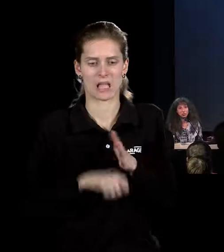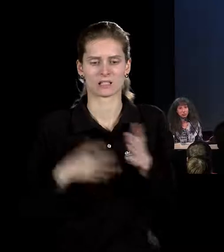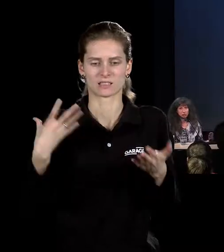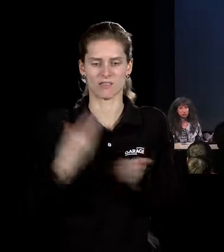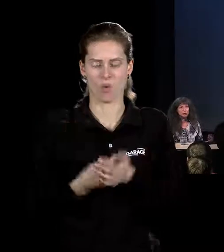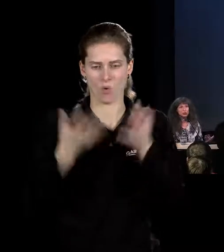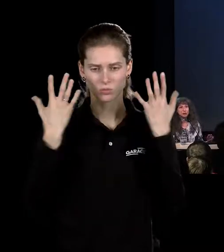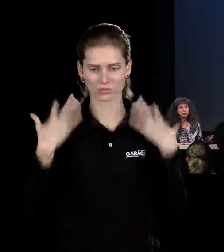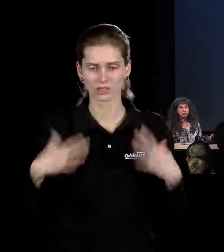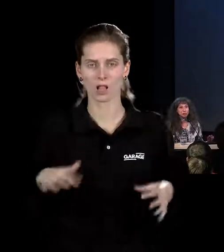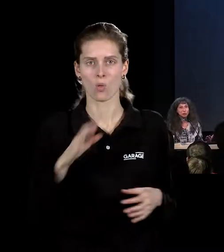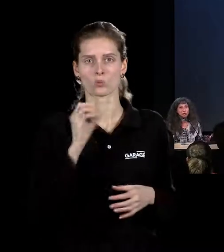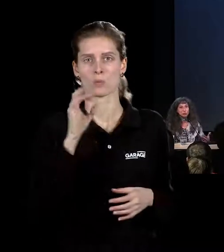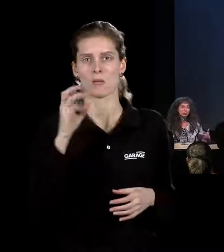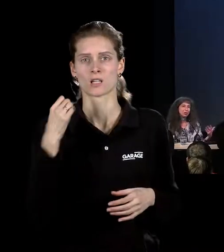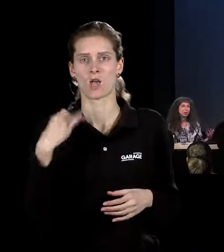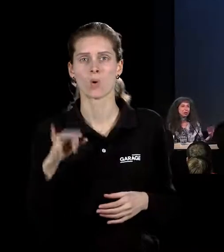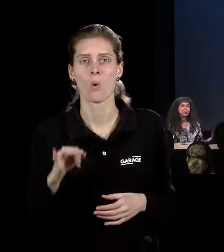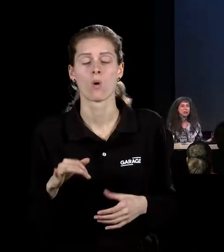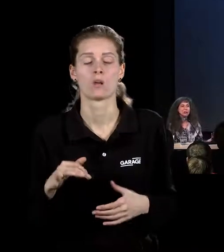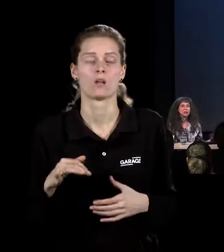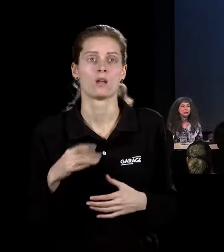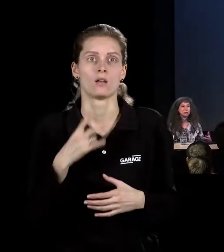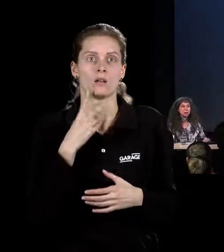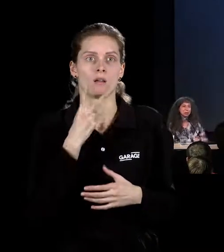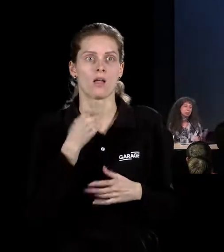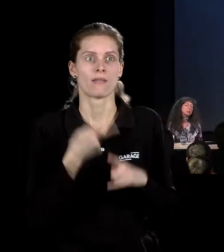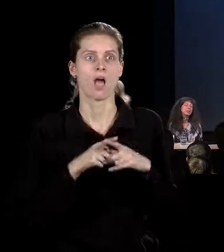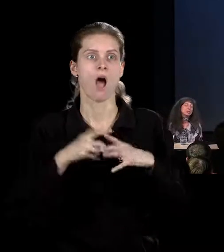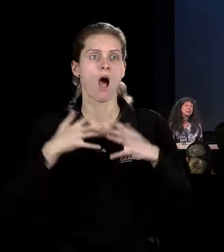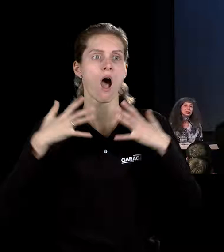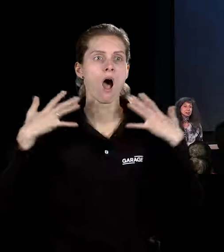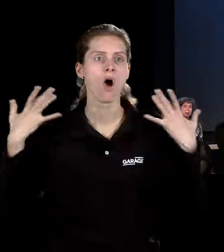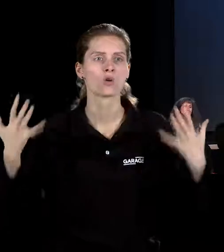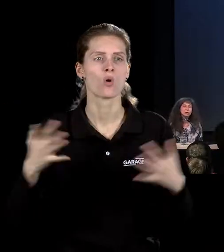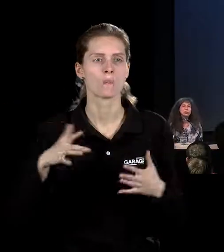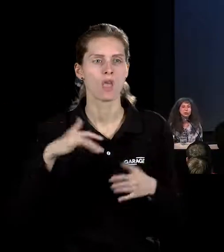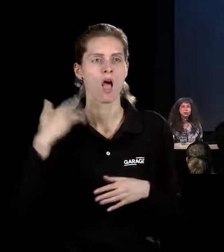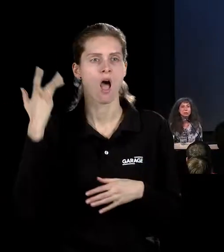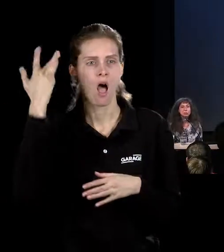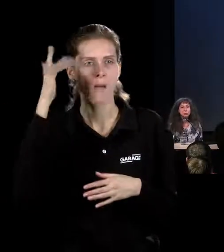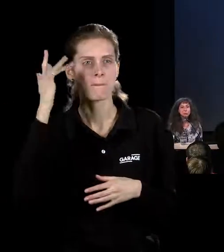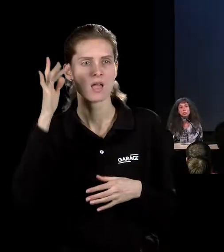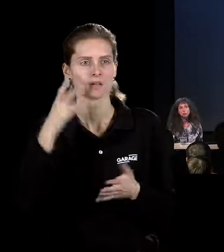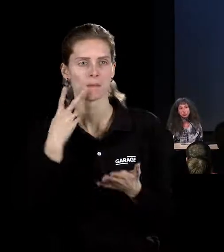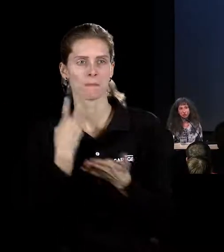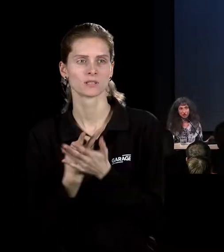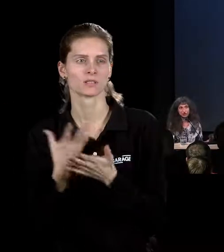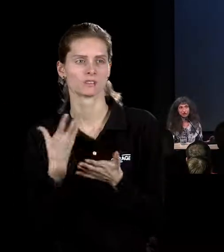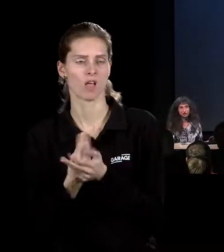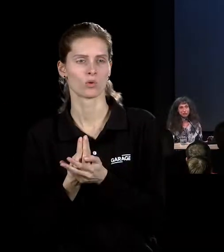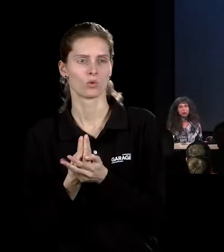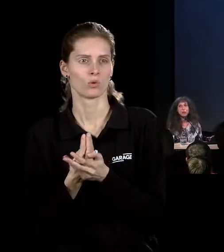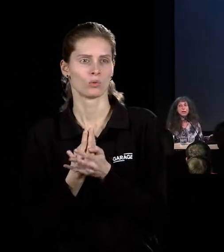образ, который читался как образ вот этой огромной Америки, которая показала свою абсолютную уязвимость и беспомощность